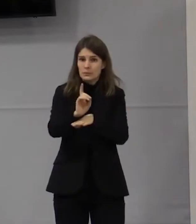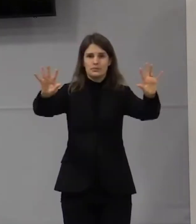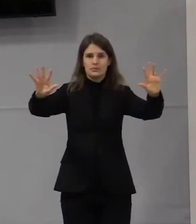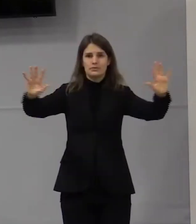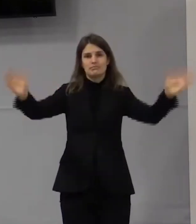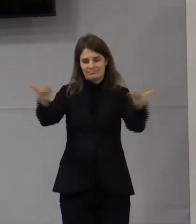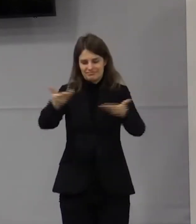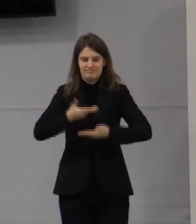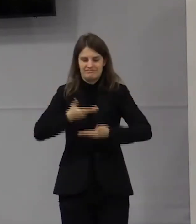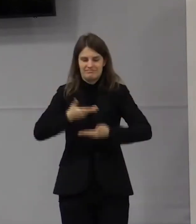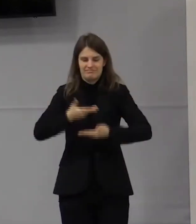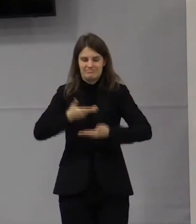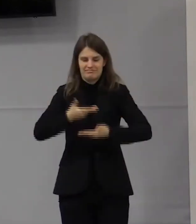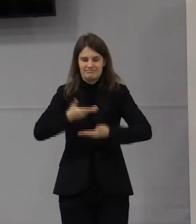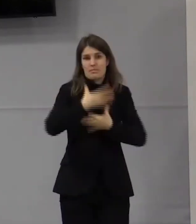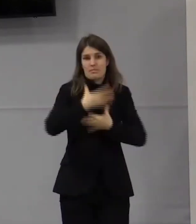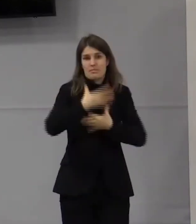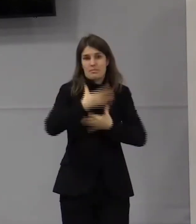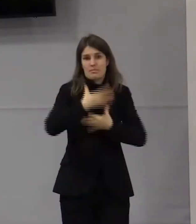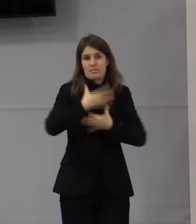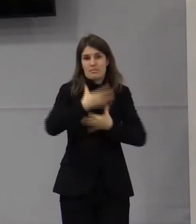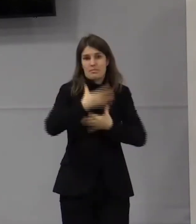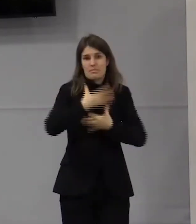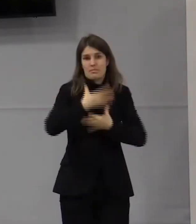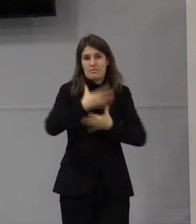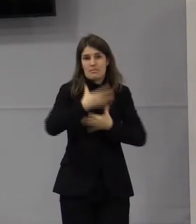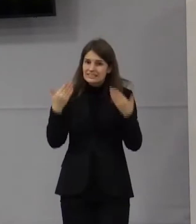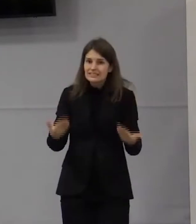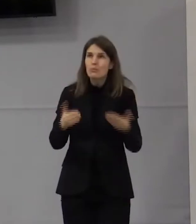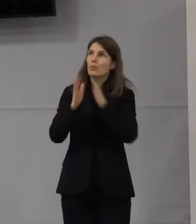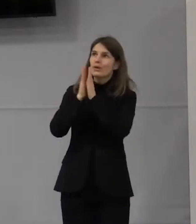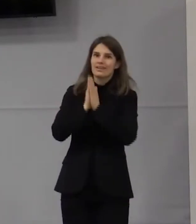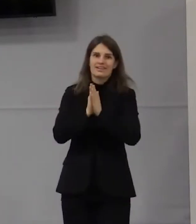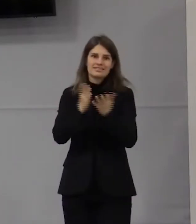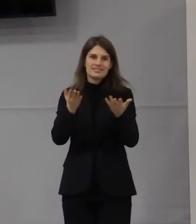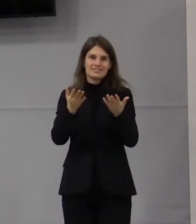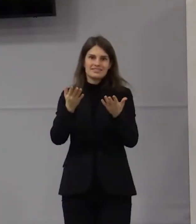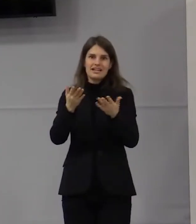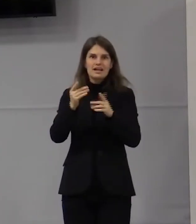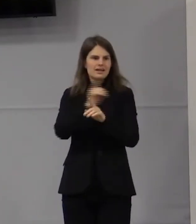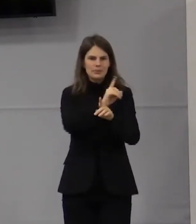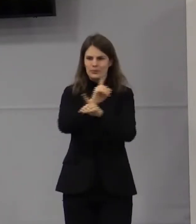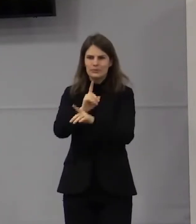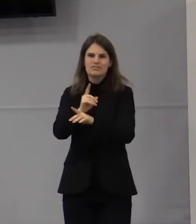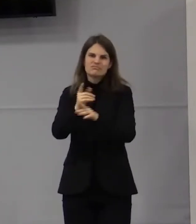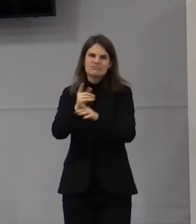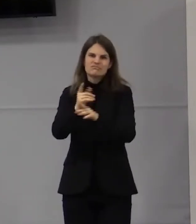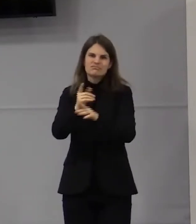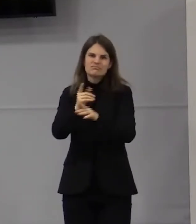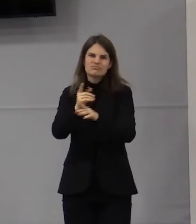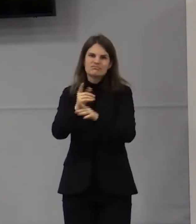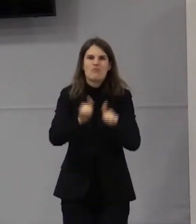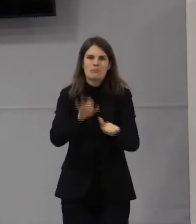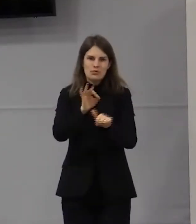geschmückt. Also mit diesem Licht in den Kirchen wollen wir in der schlichtesten Form Weihnachten